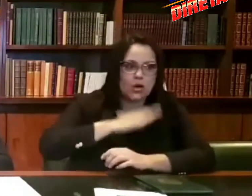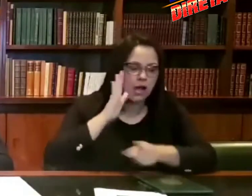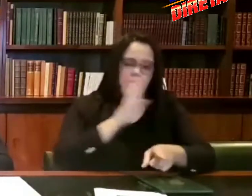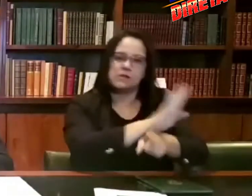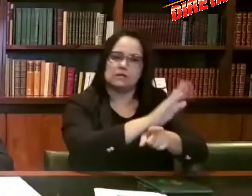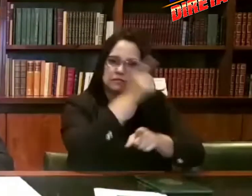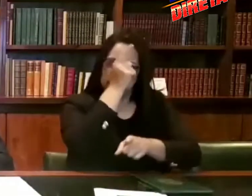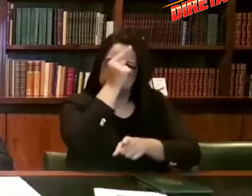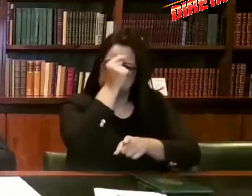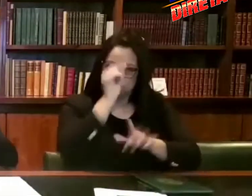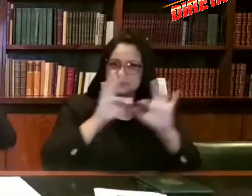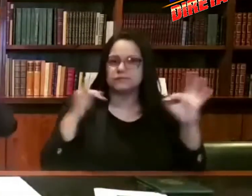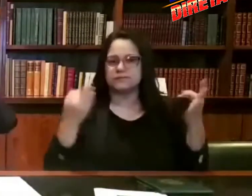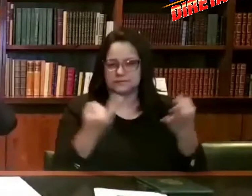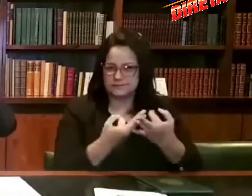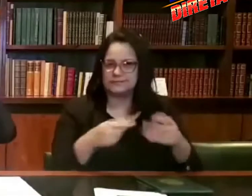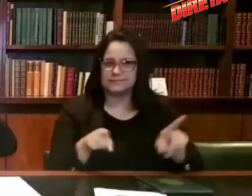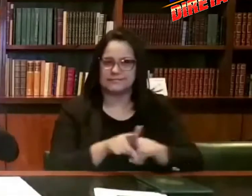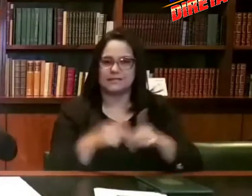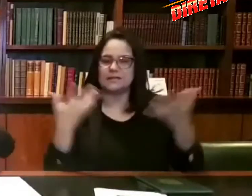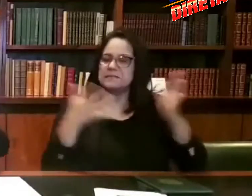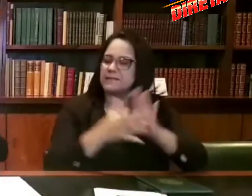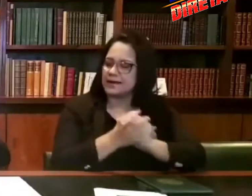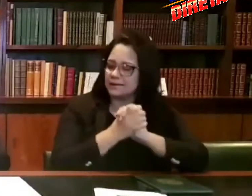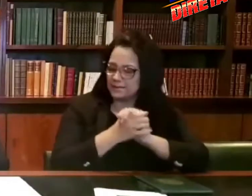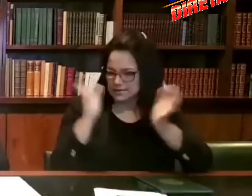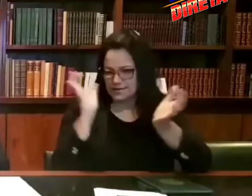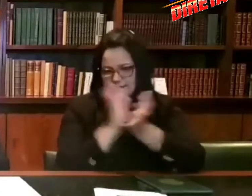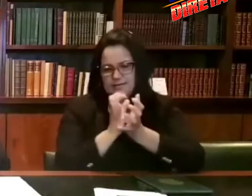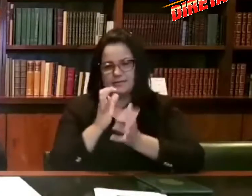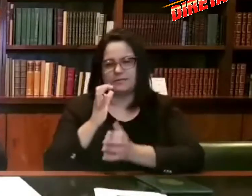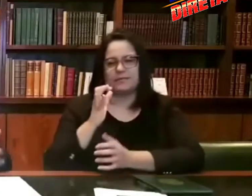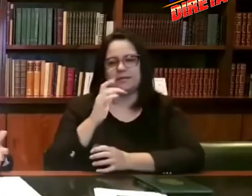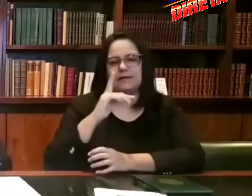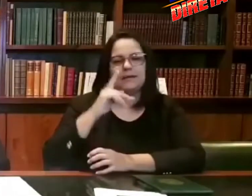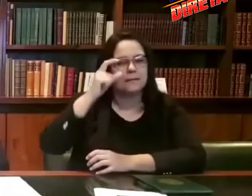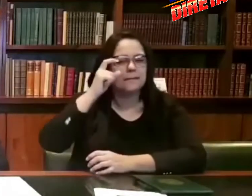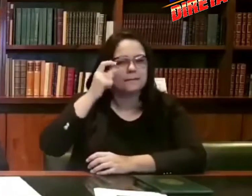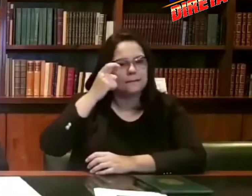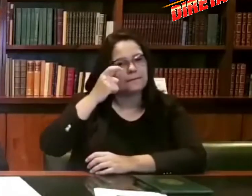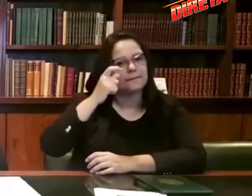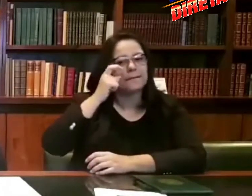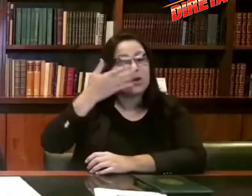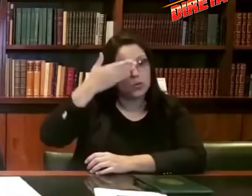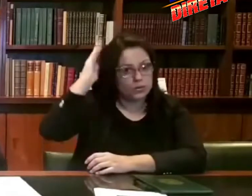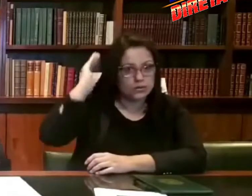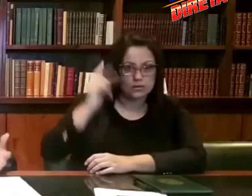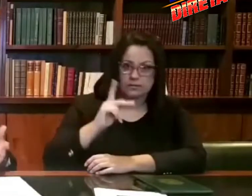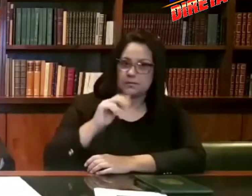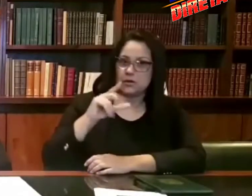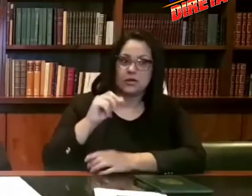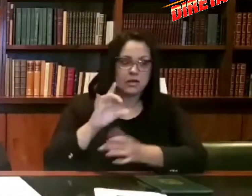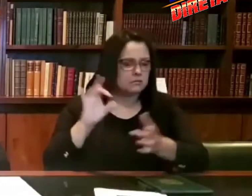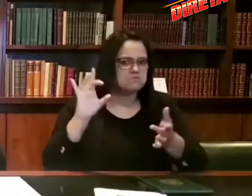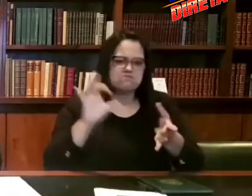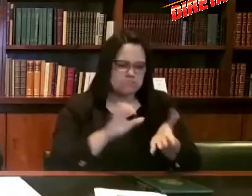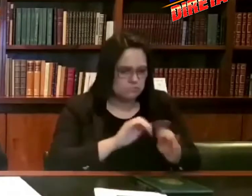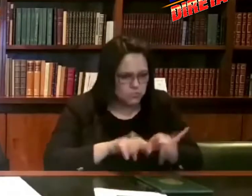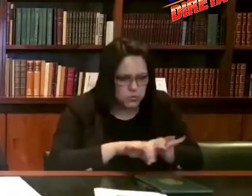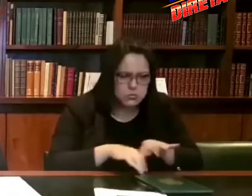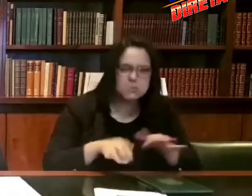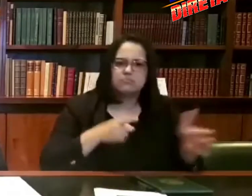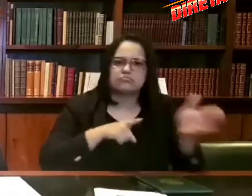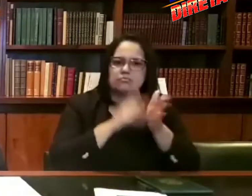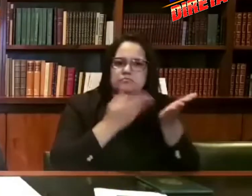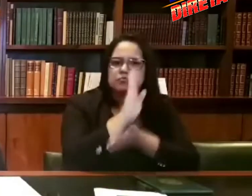muito bem-vindo. Uhum. Parabenizo a equipe do Paulo Guedes, o Congresso Nacional, por ter aprovado em tempo recordes aí.